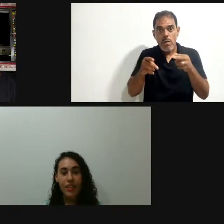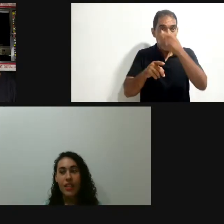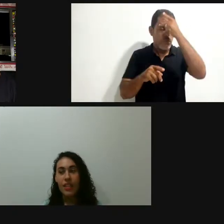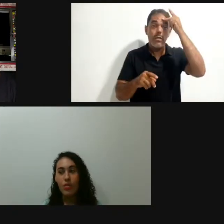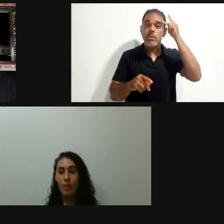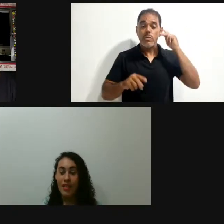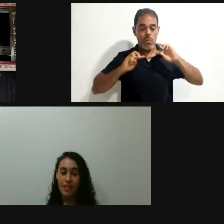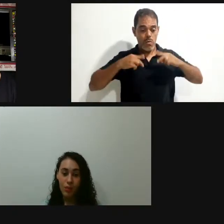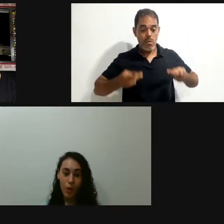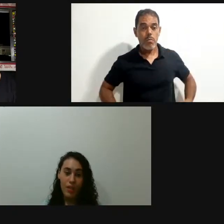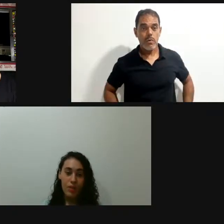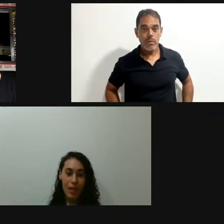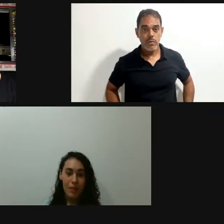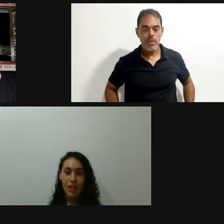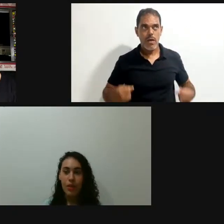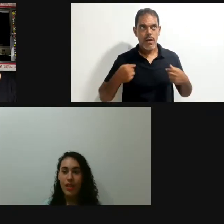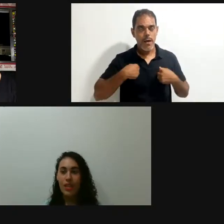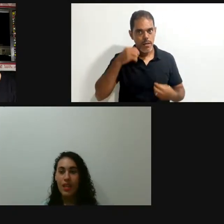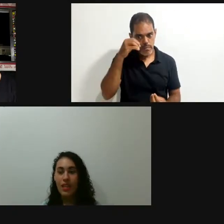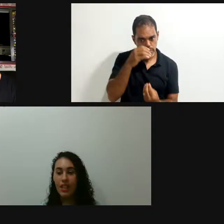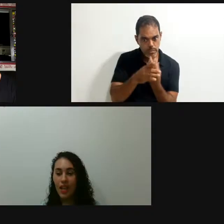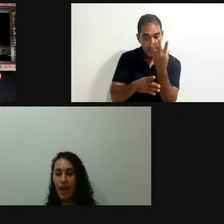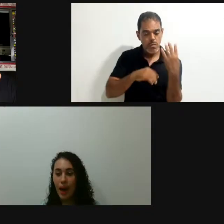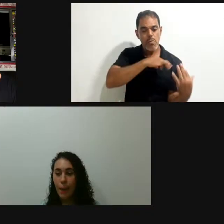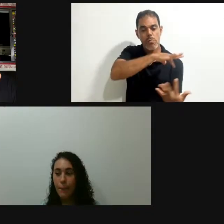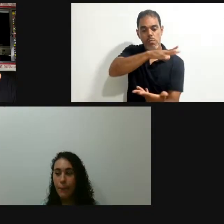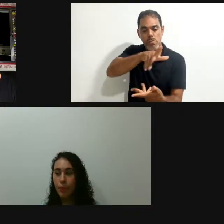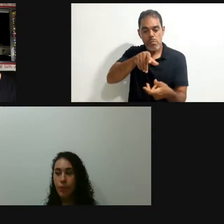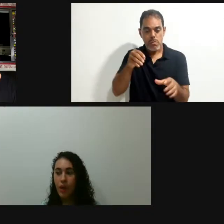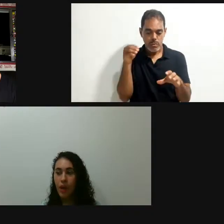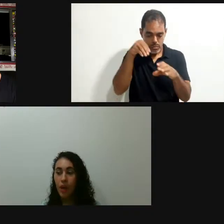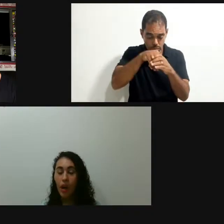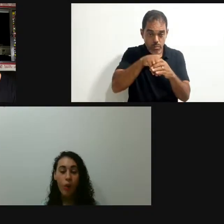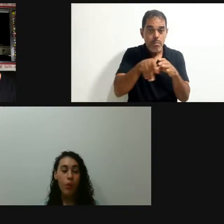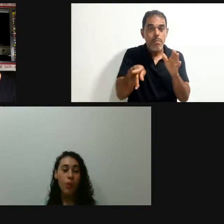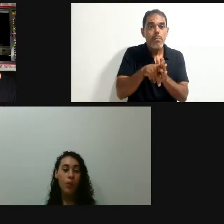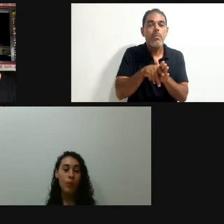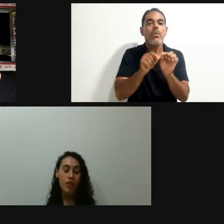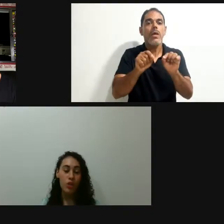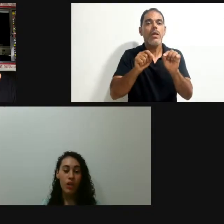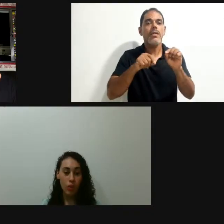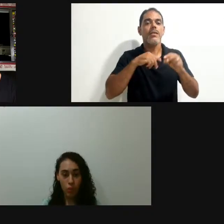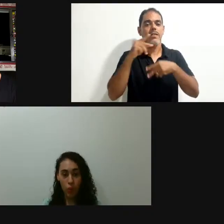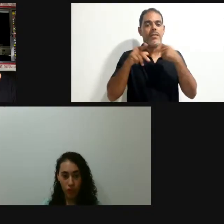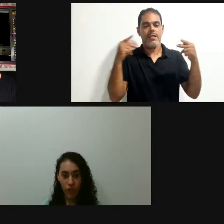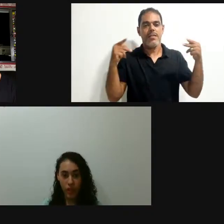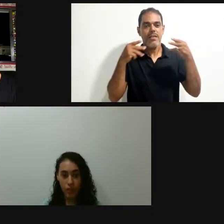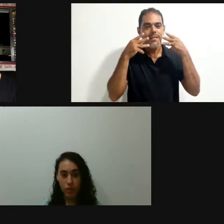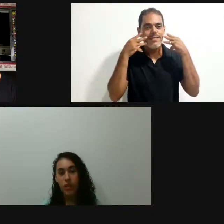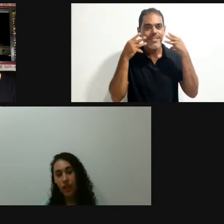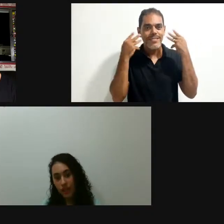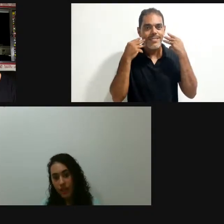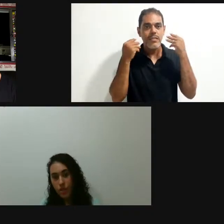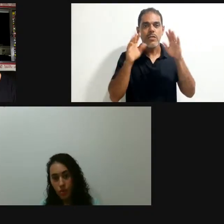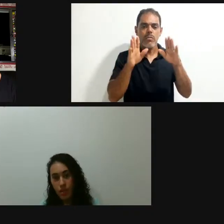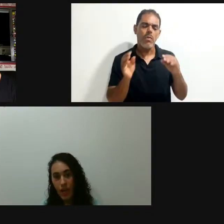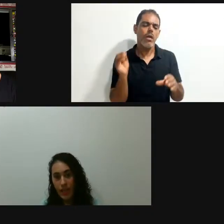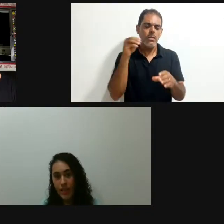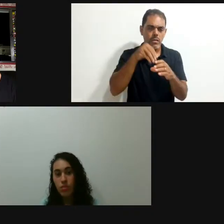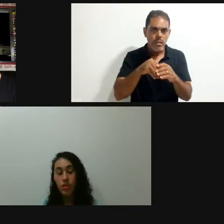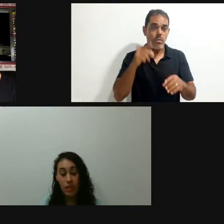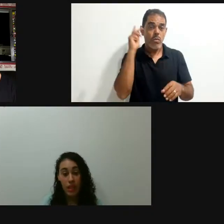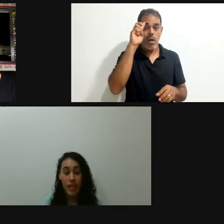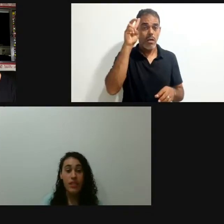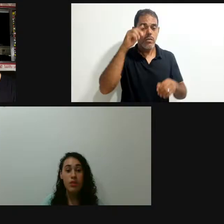Agatha. Mas uma coisa eu sabia, que eu queria criar uma história com conflito entre essas duas